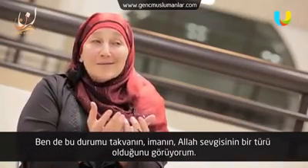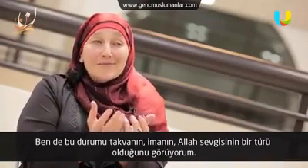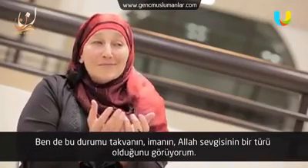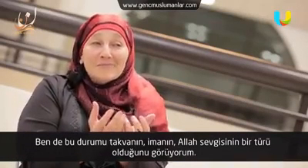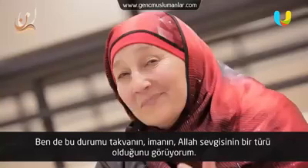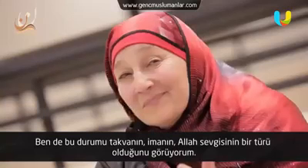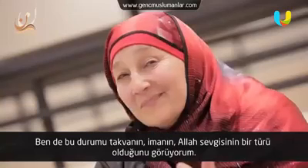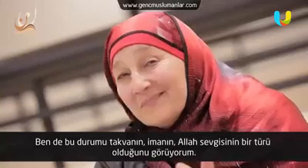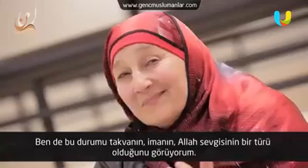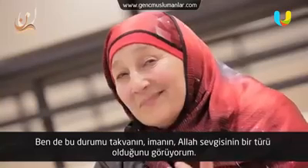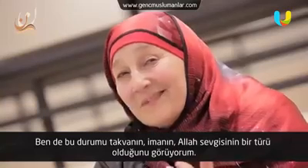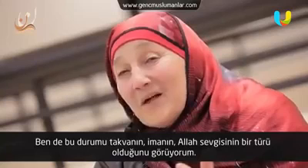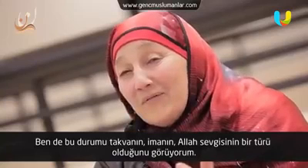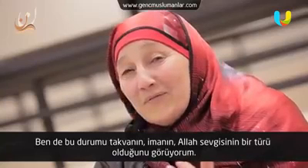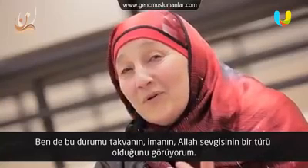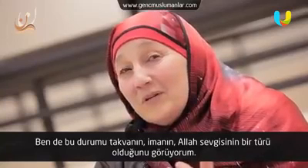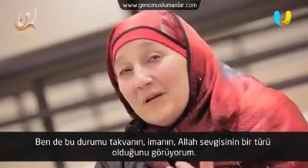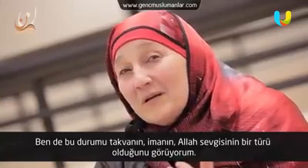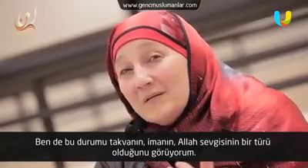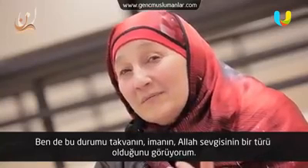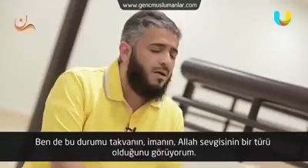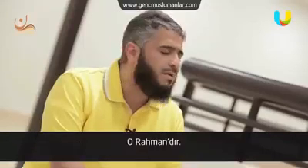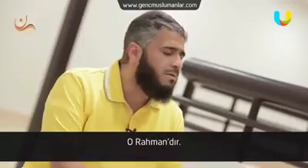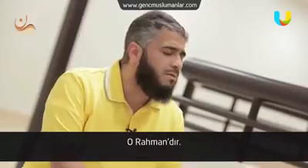of love for Allah.